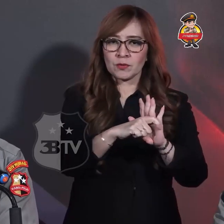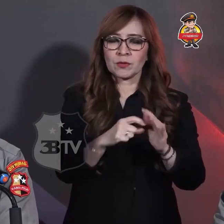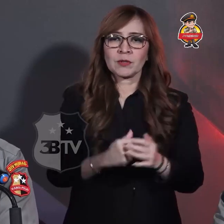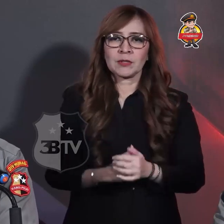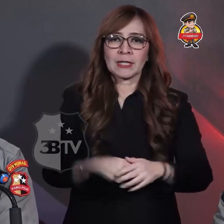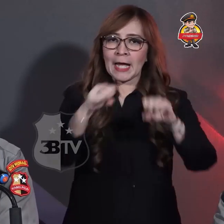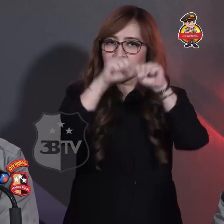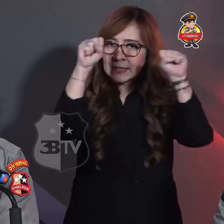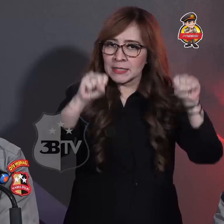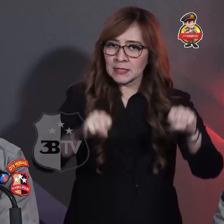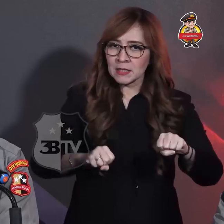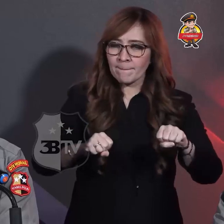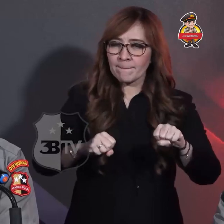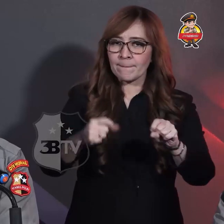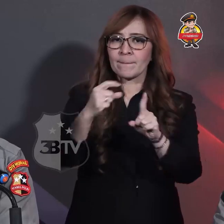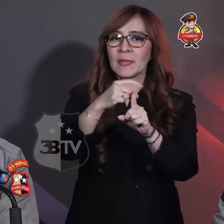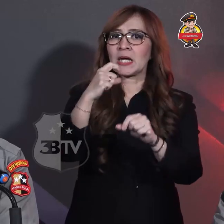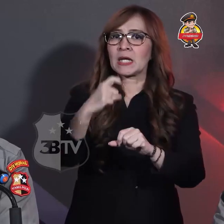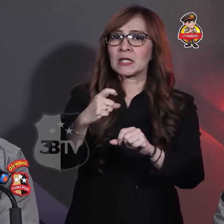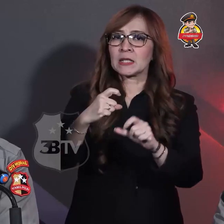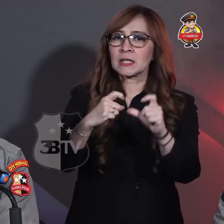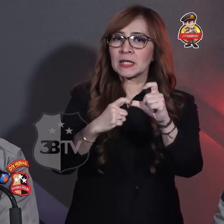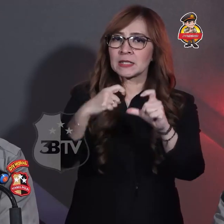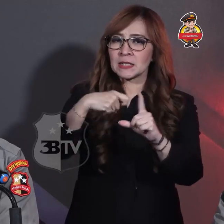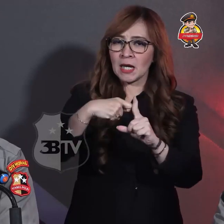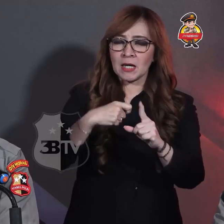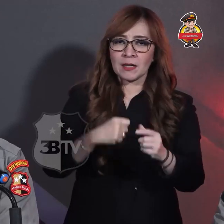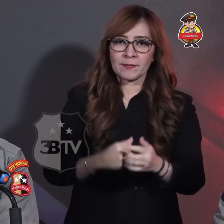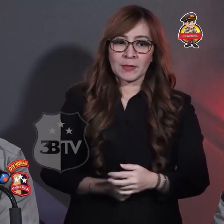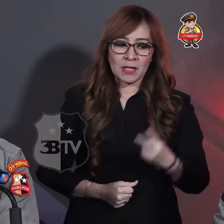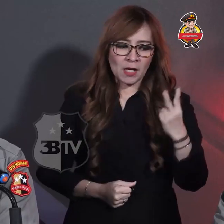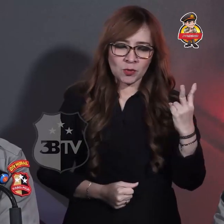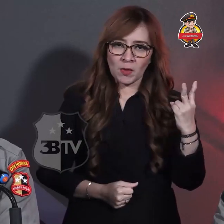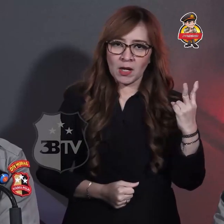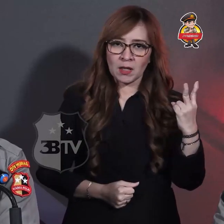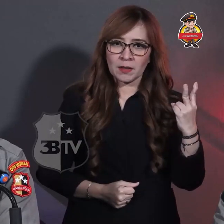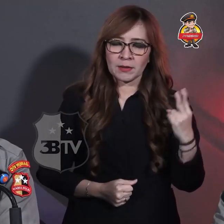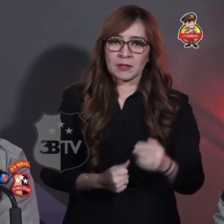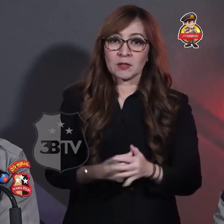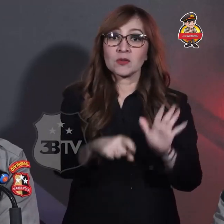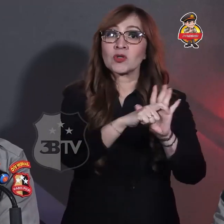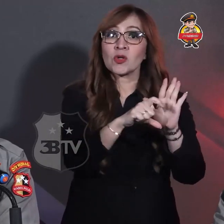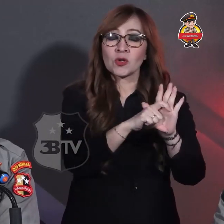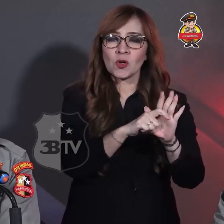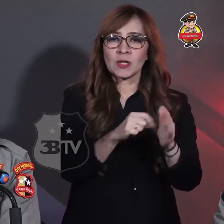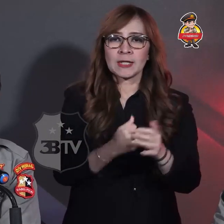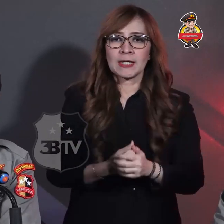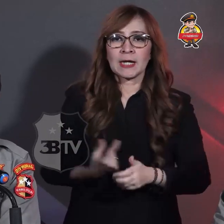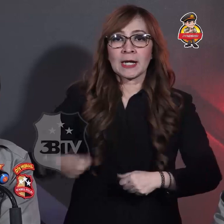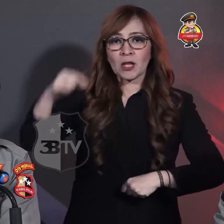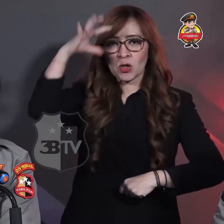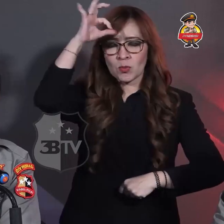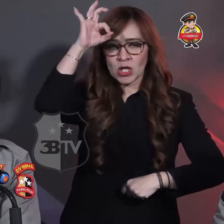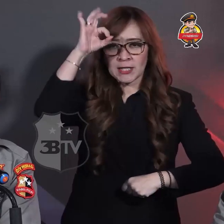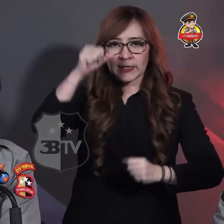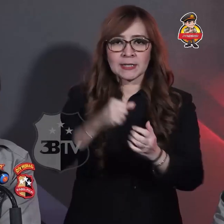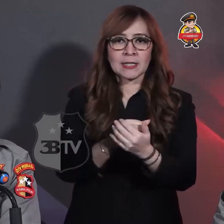tadi. Kemudian yang kedua contoh di Polda Riau. Ini